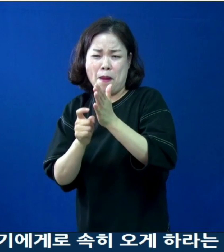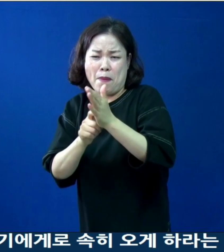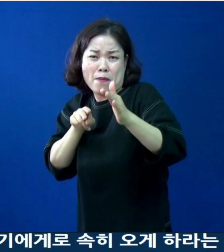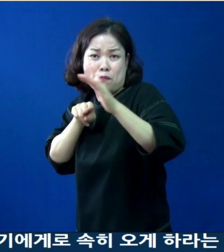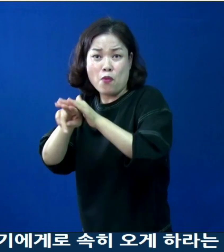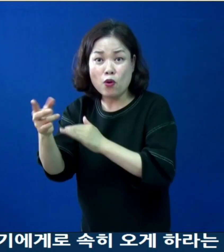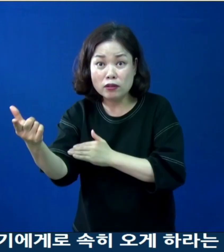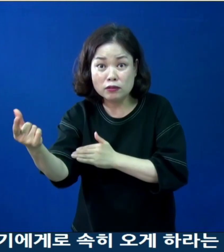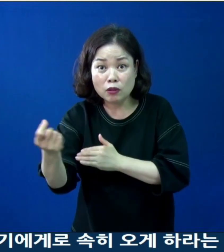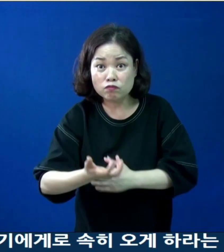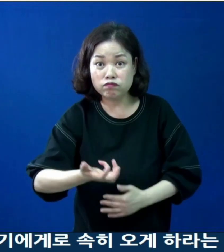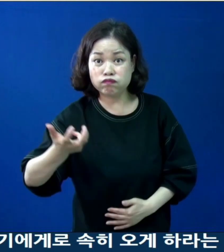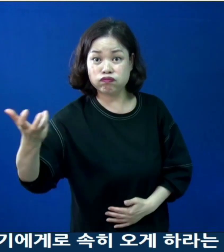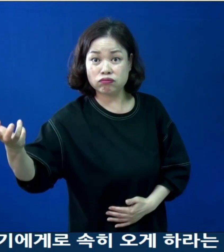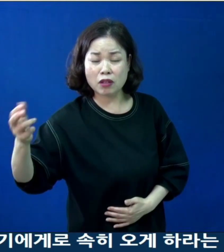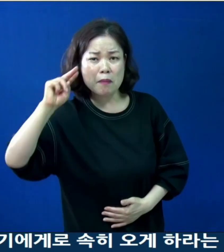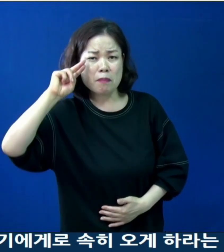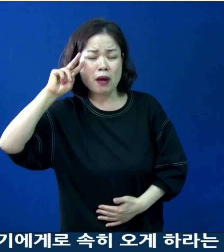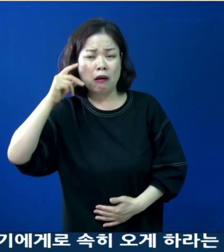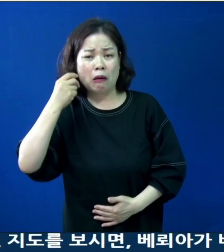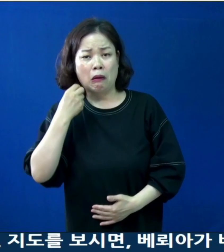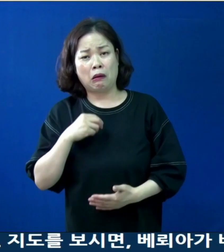얘기인데, 자, 여기 바울의 굉장히